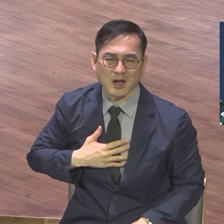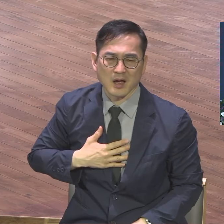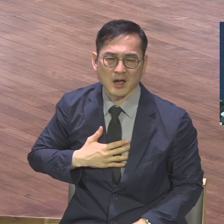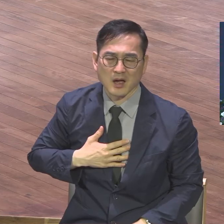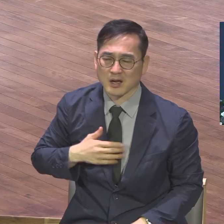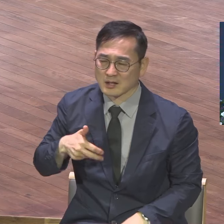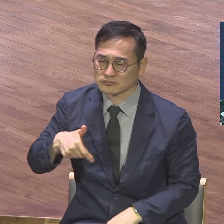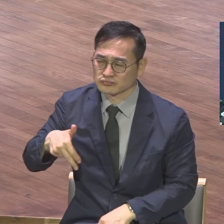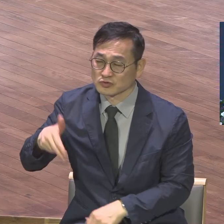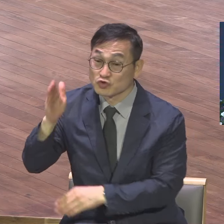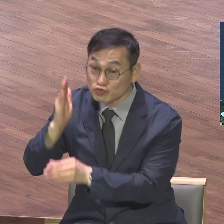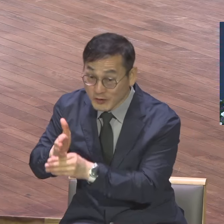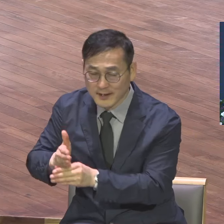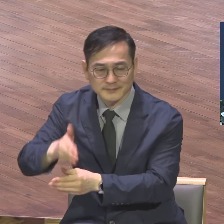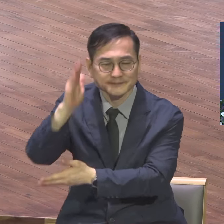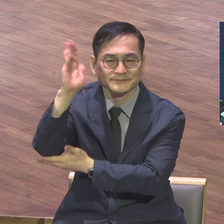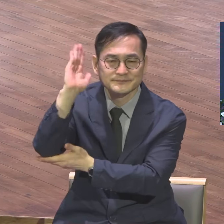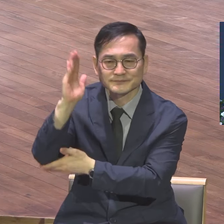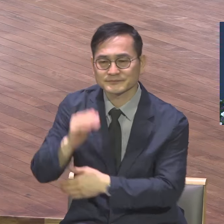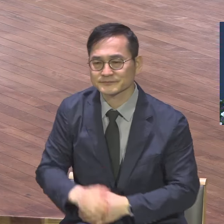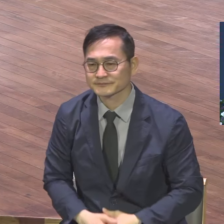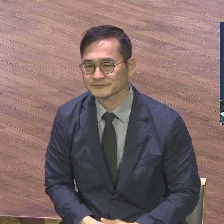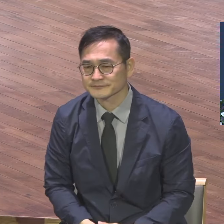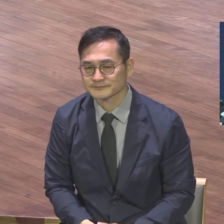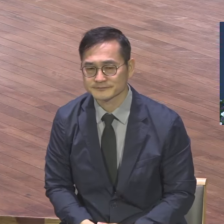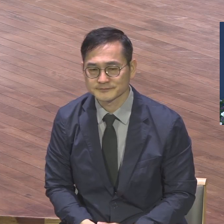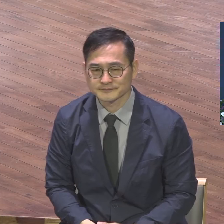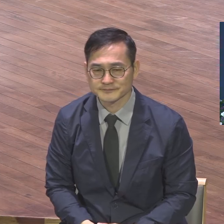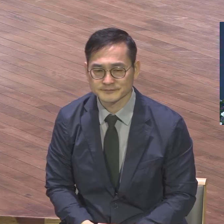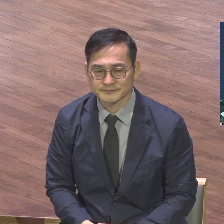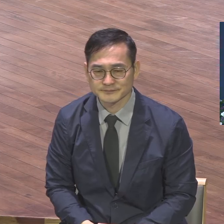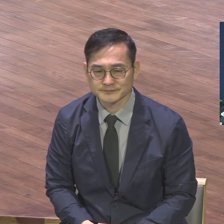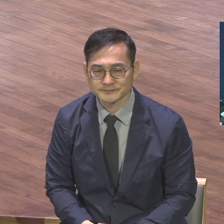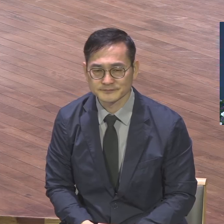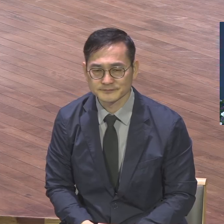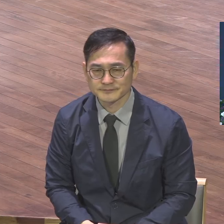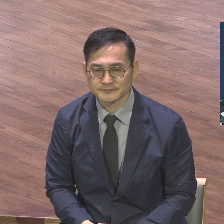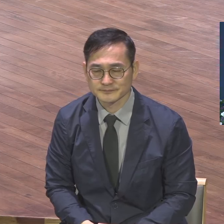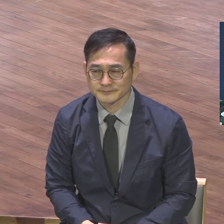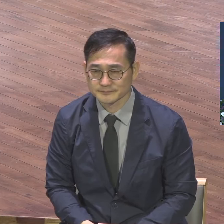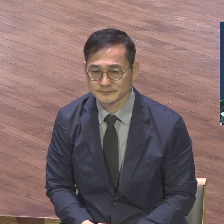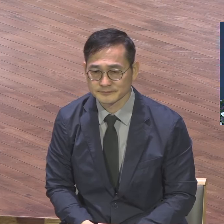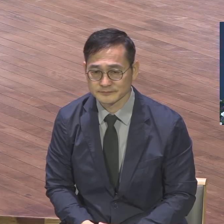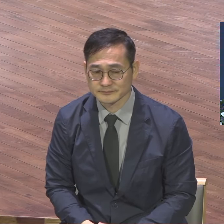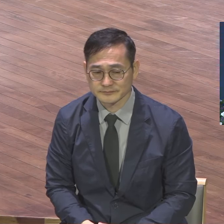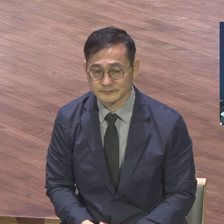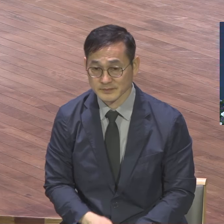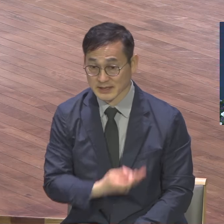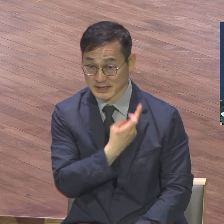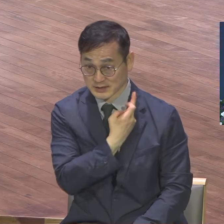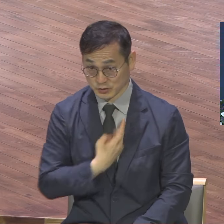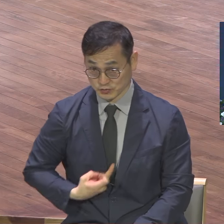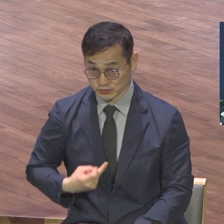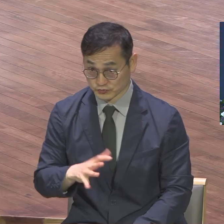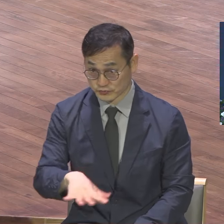길에서 일어난 사건이에요. 이 본문이. 그런데 당시 예수님을 따르던